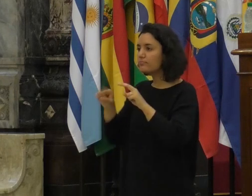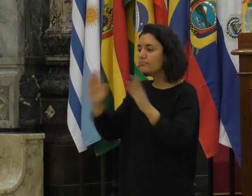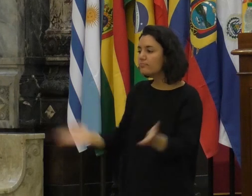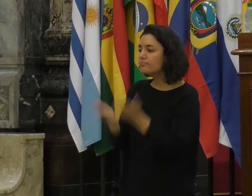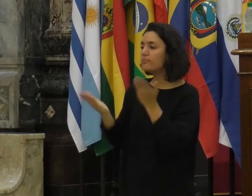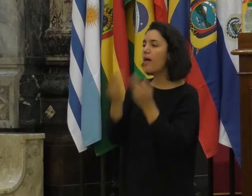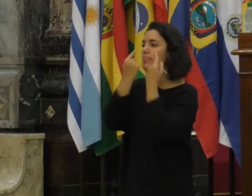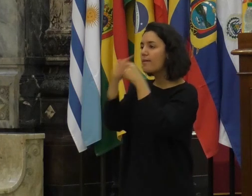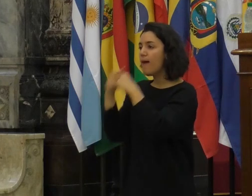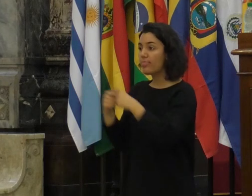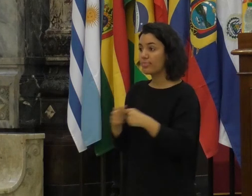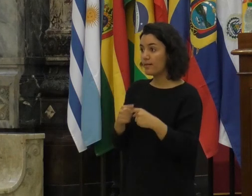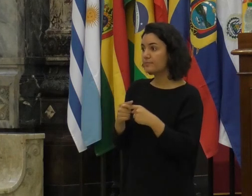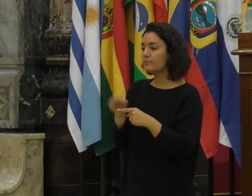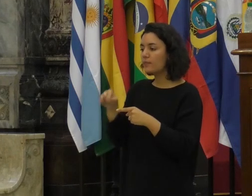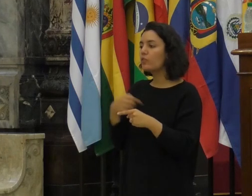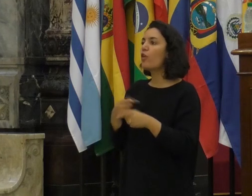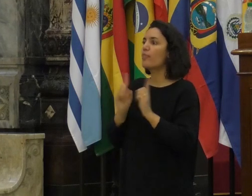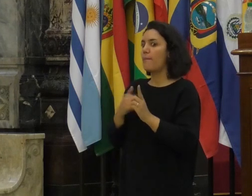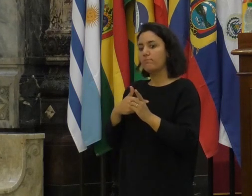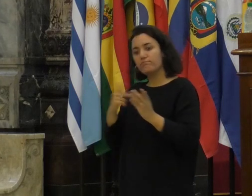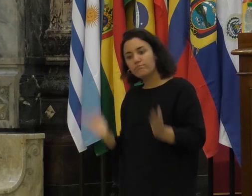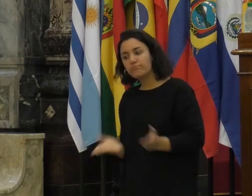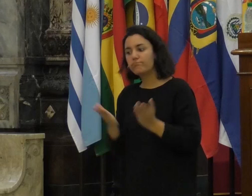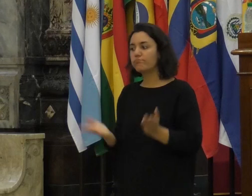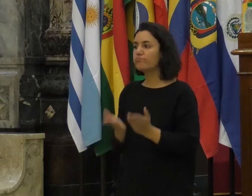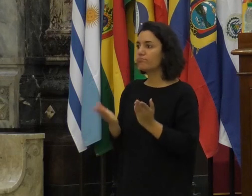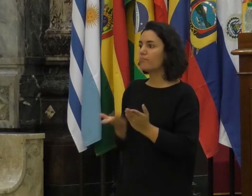se produce y estimula el que se puede